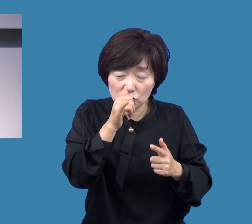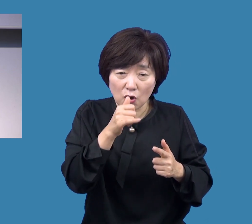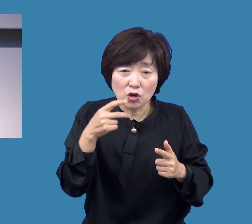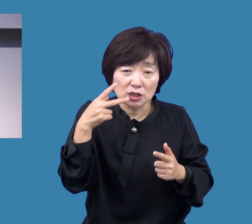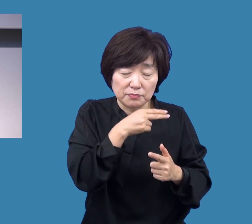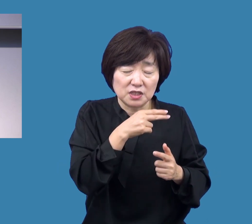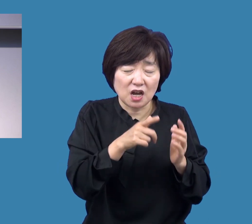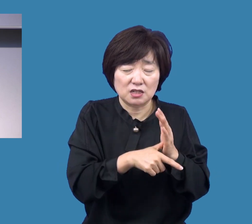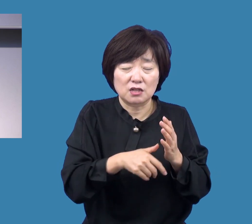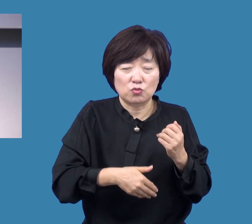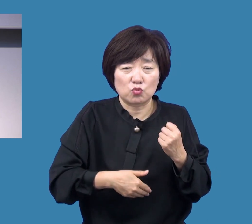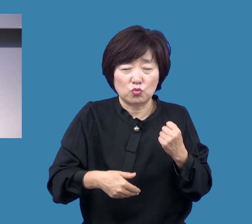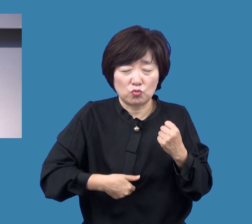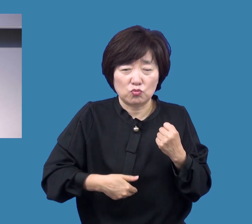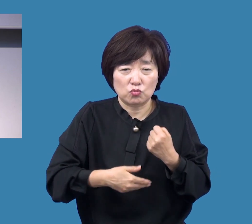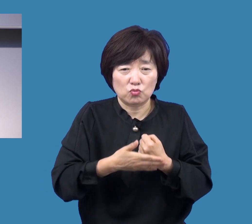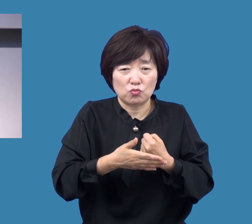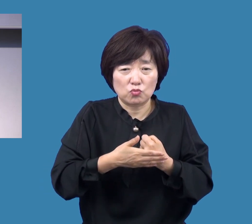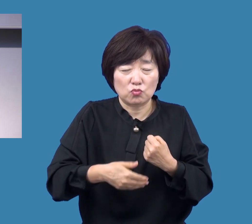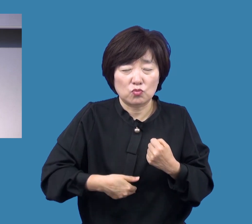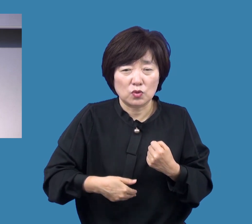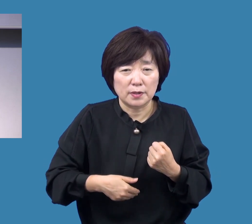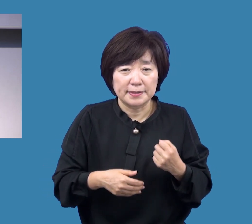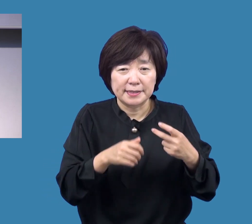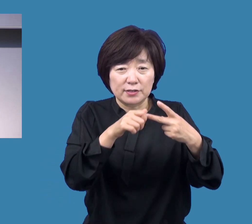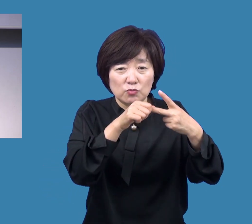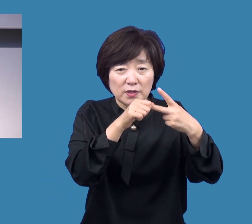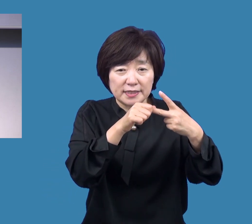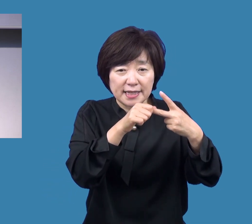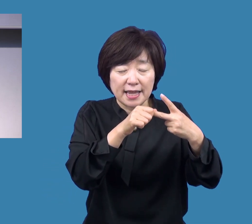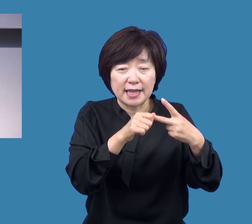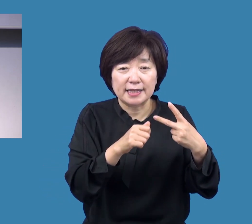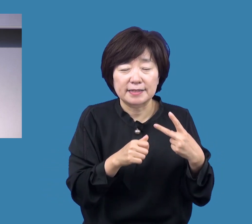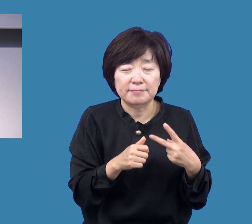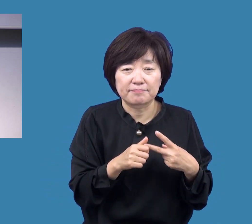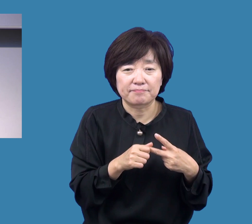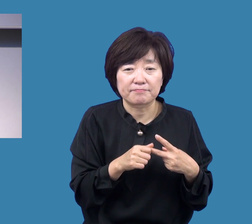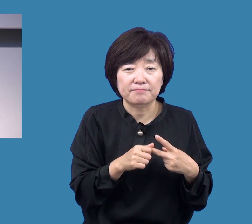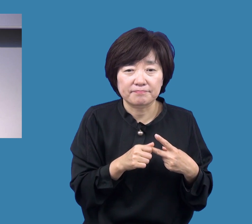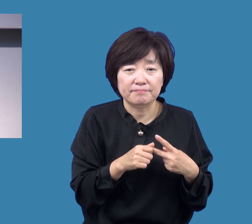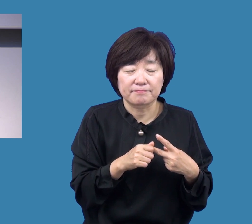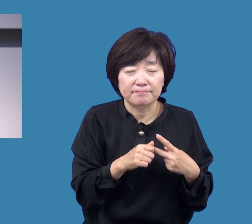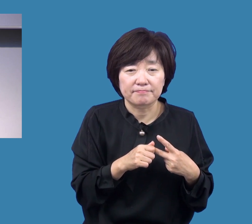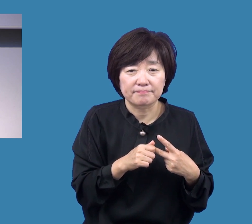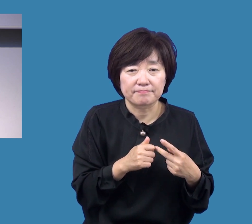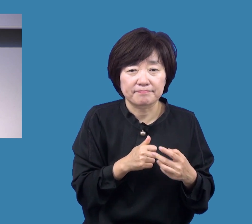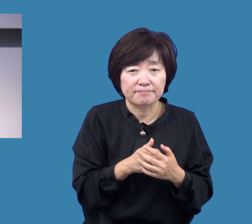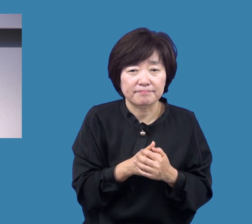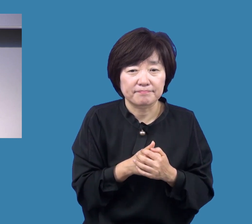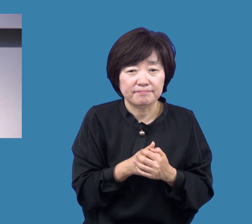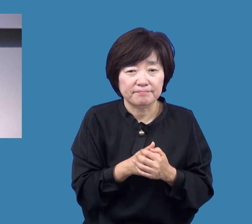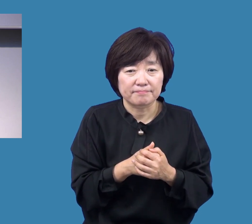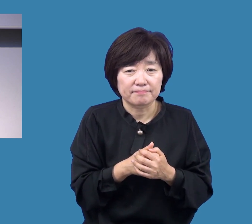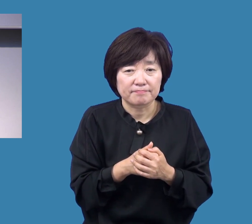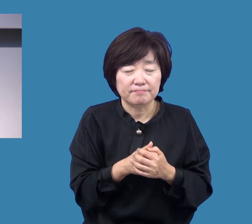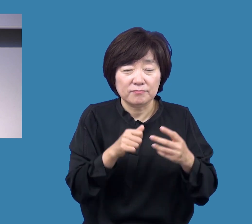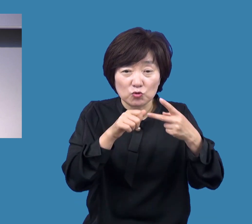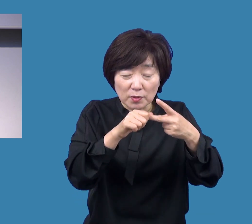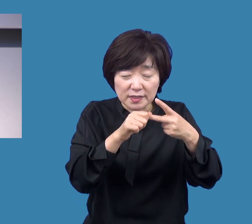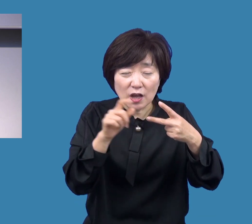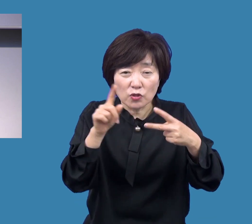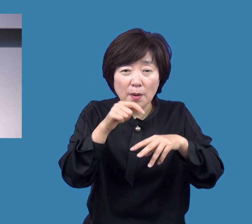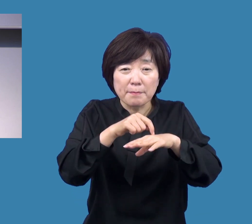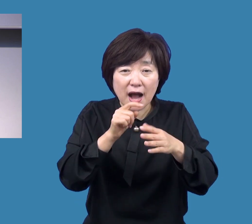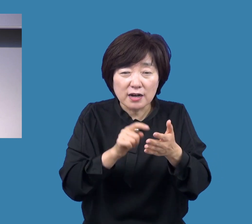약간 도움이 될 때가 있어요. 자, 둘째, 이 얘기만 하고 오늘 이제 기도하려고 하는데, 둘째 어떤 마음이